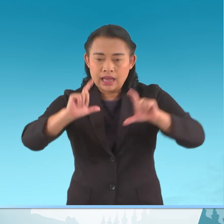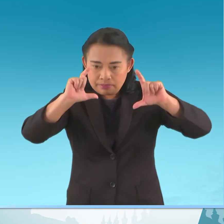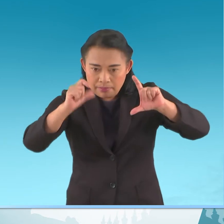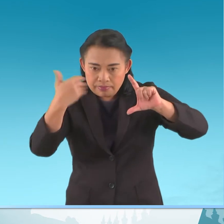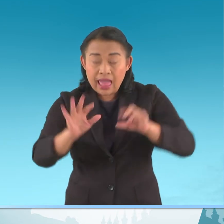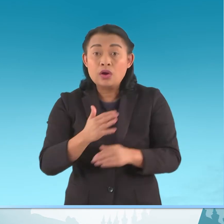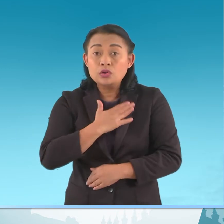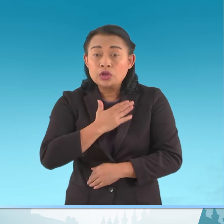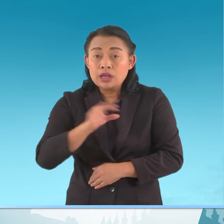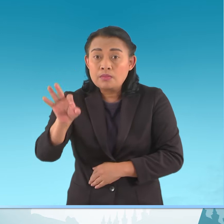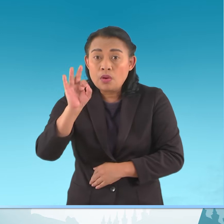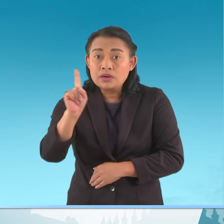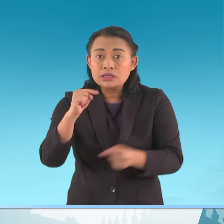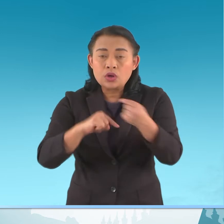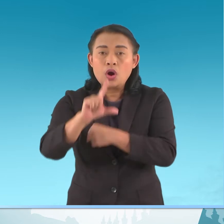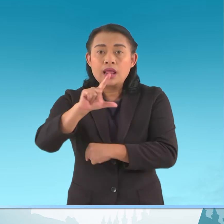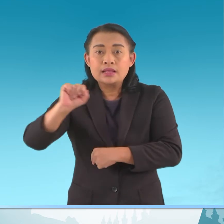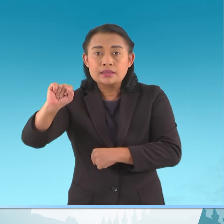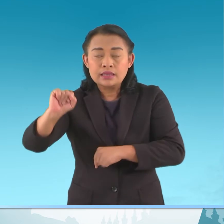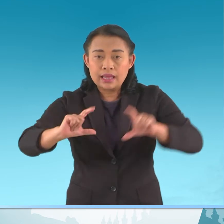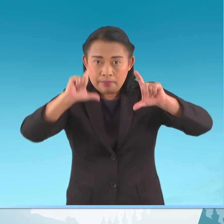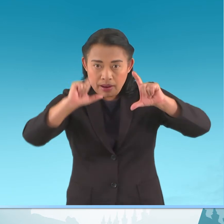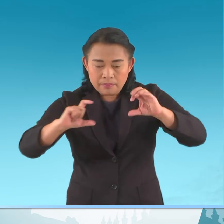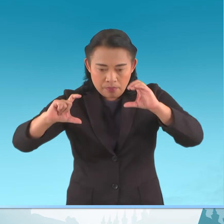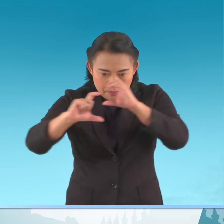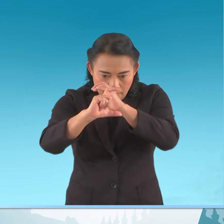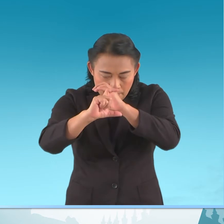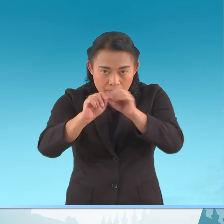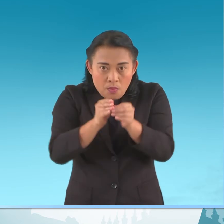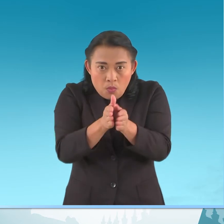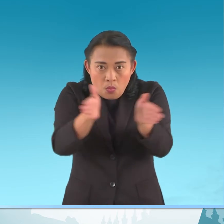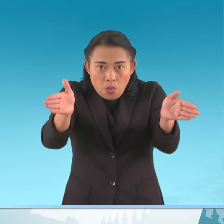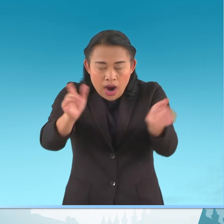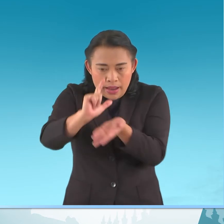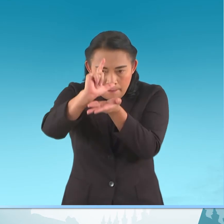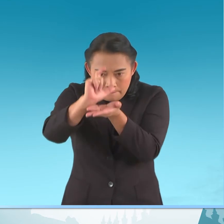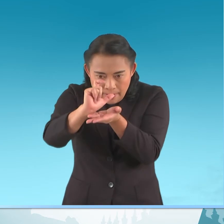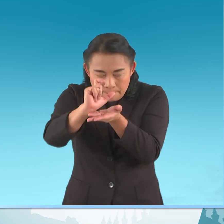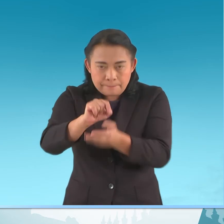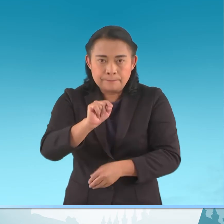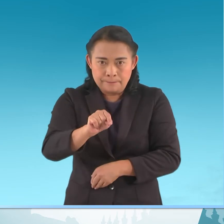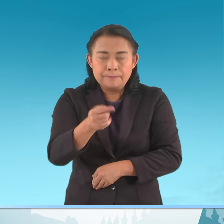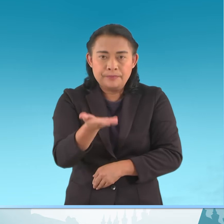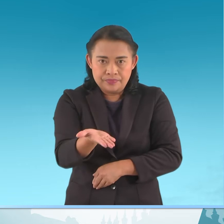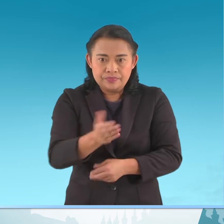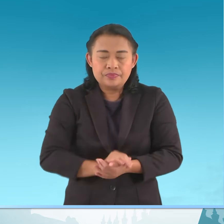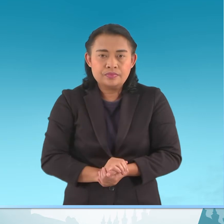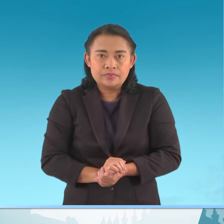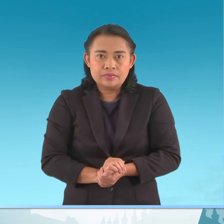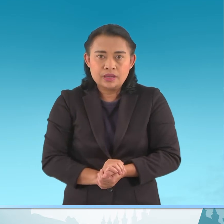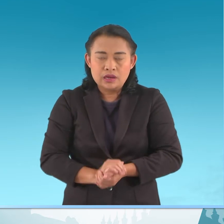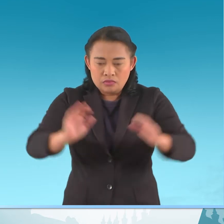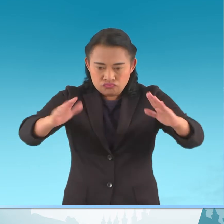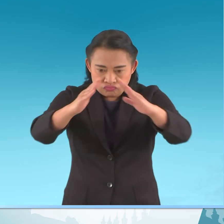ผมจะเลือกใช้โหมด landscapeนี่แหละประกอบเข้ากับเลนส์ไวด์นะครับในการถ่ายภาพประสาทหินนี้นะฮะกะว่าจะได้ภาพ